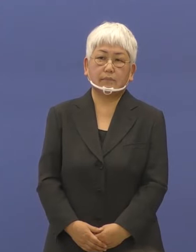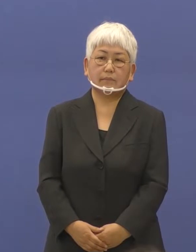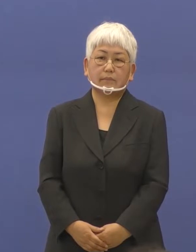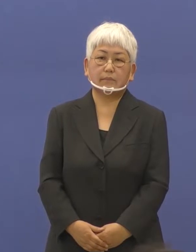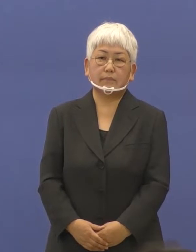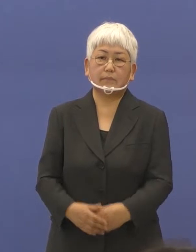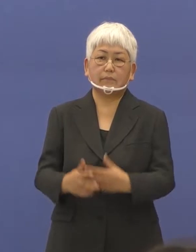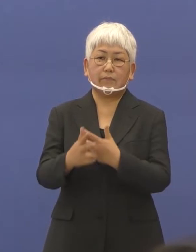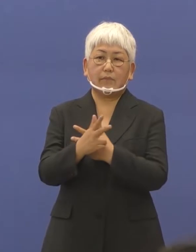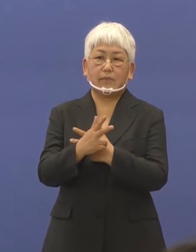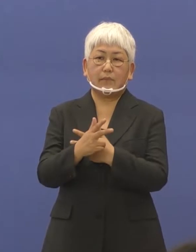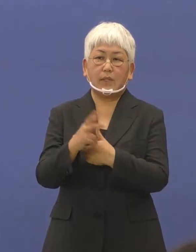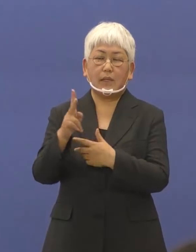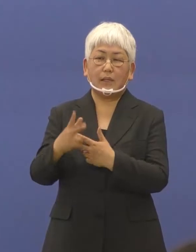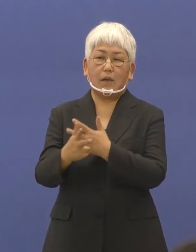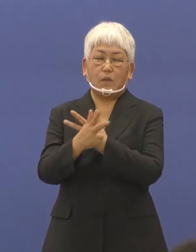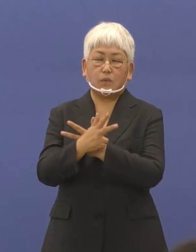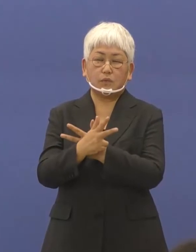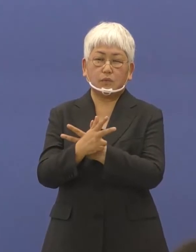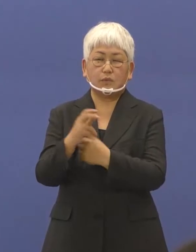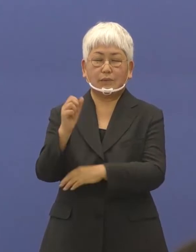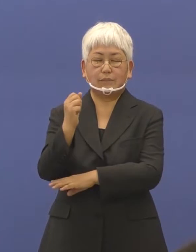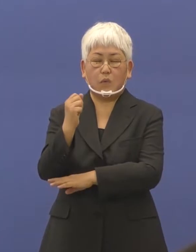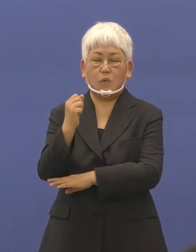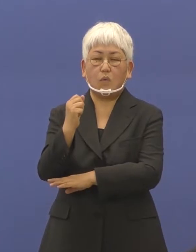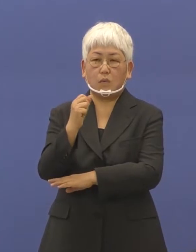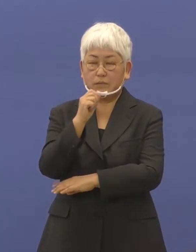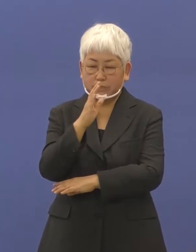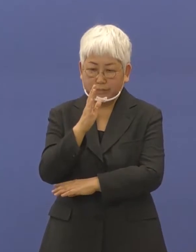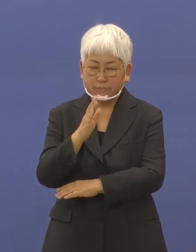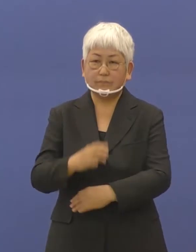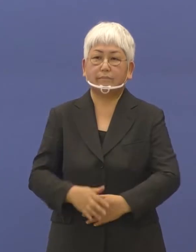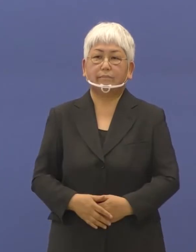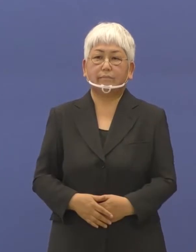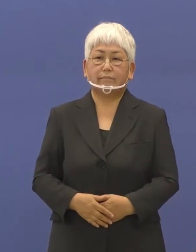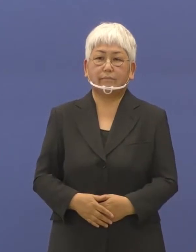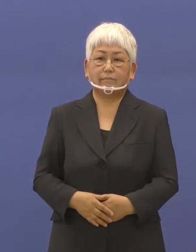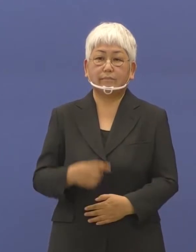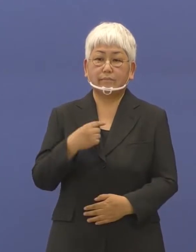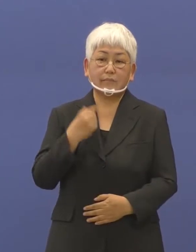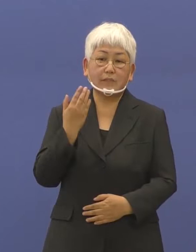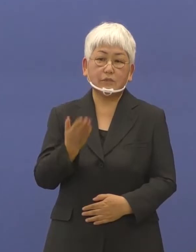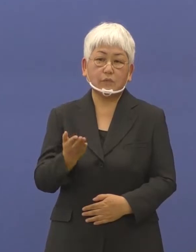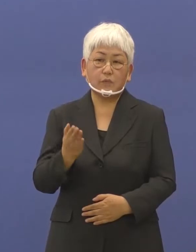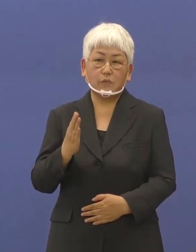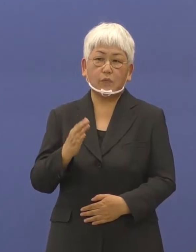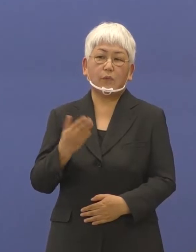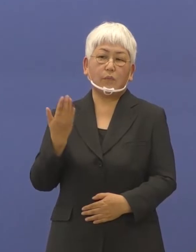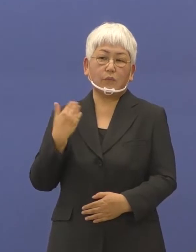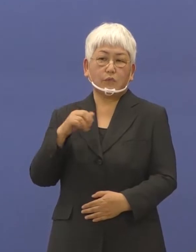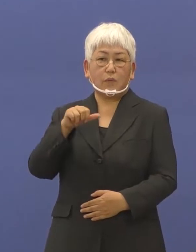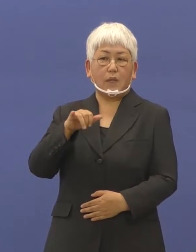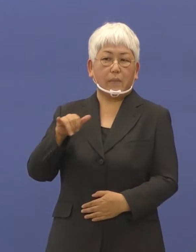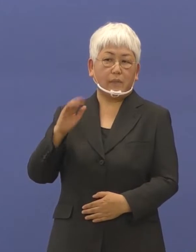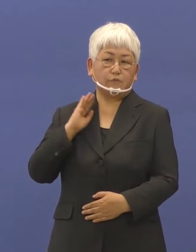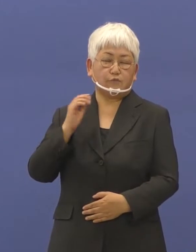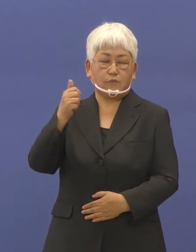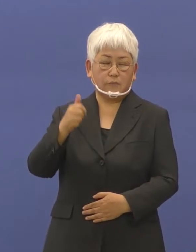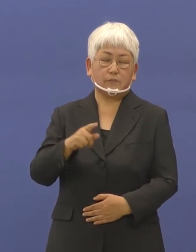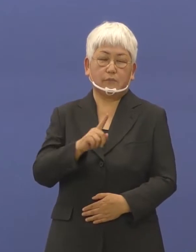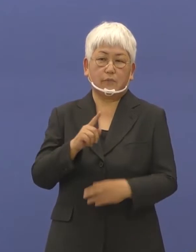北新報の野貝と申します。よろしくお願いします。はい、私からも安倍元首相の国葬に関連して何点かお伺いしたいんですけれ